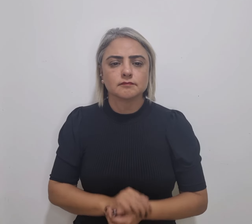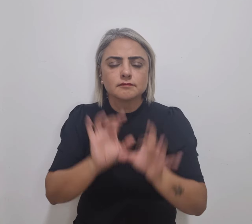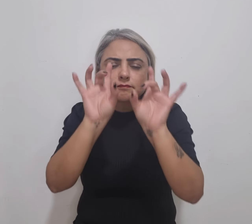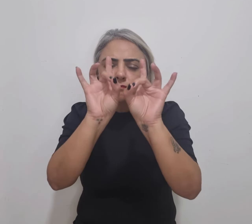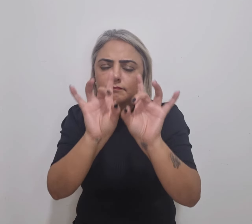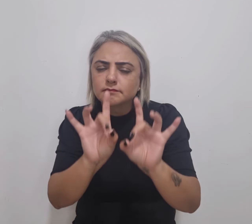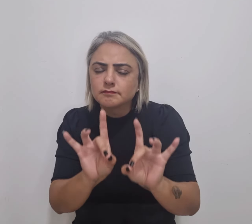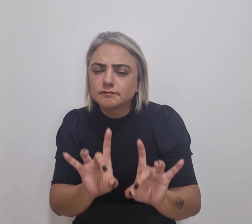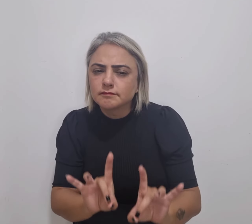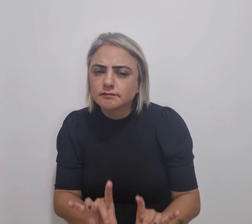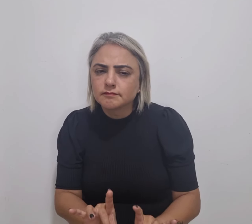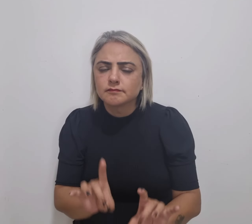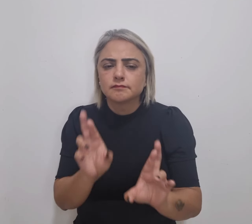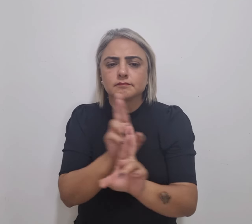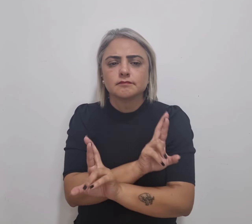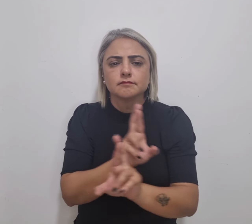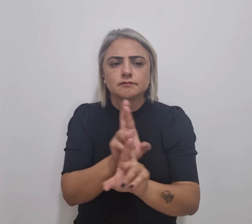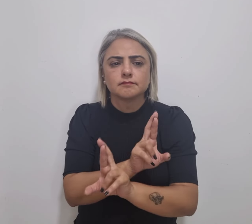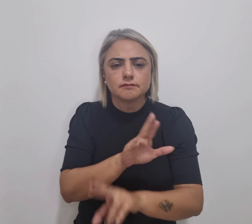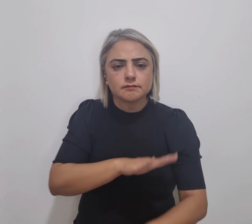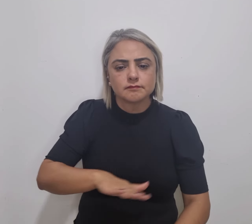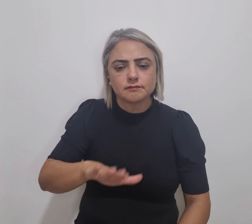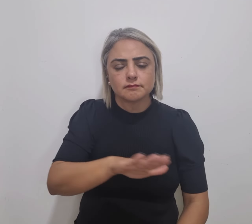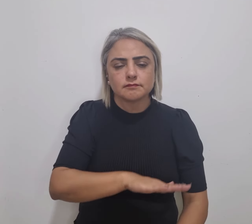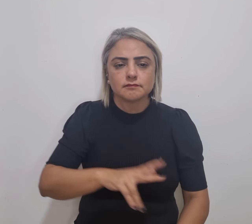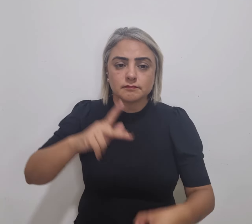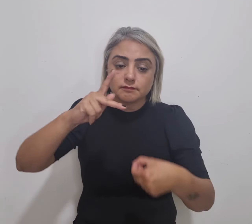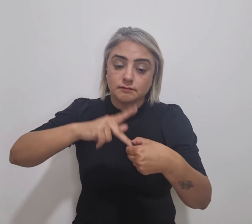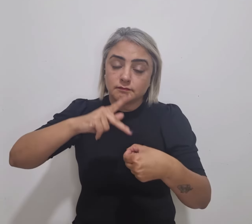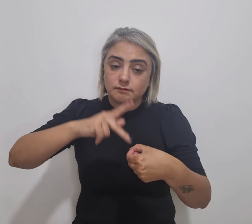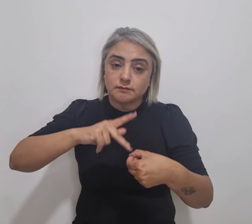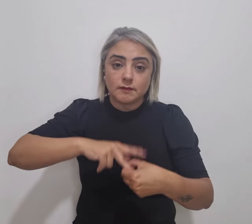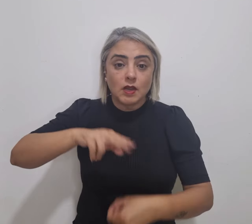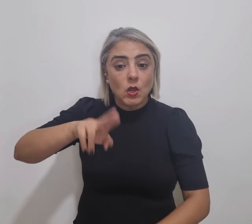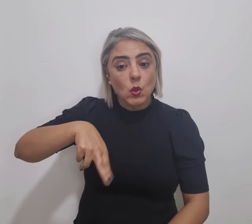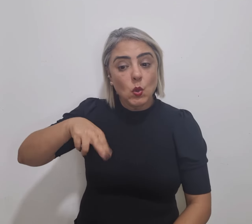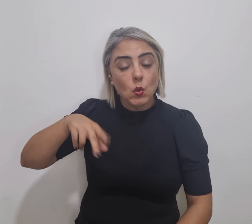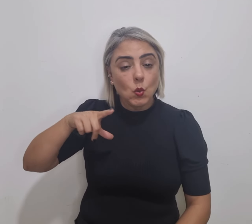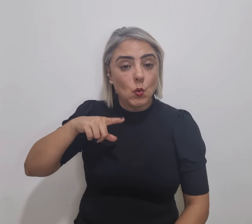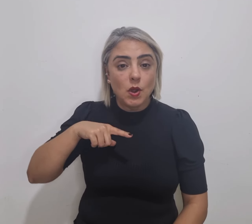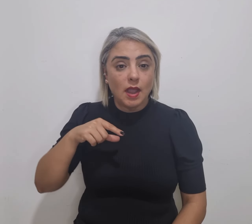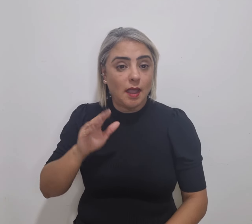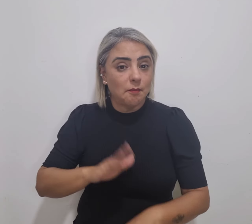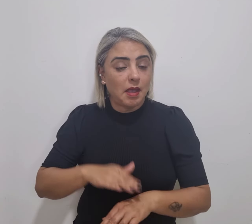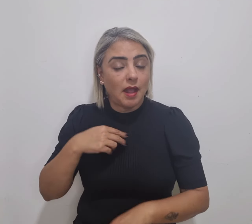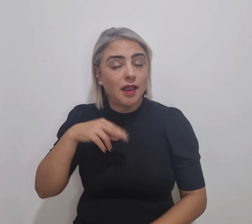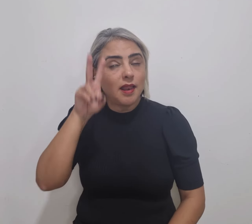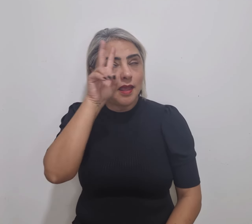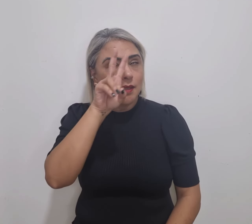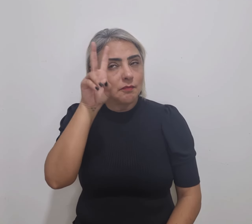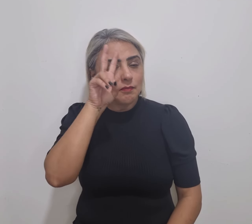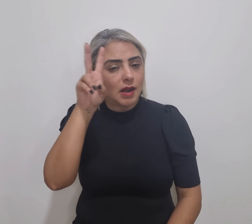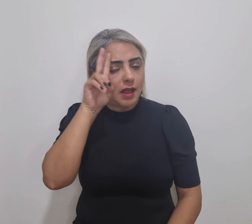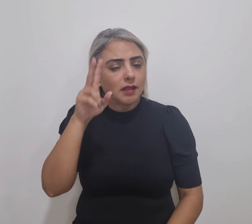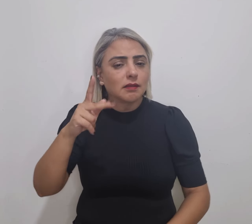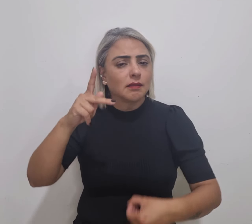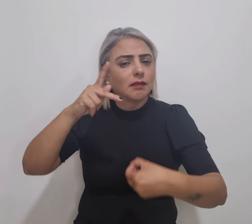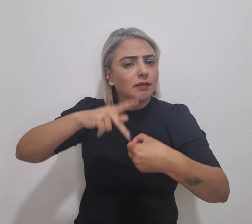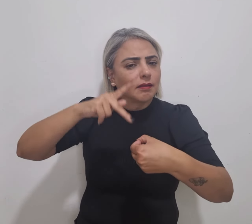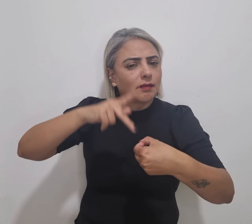Especificamente, em relação ao setor de petróleo, nunca é demasiado recordar que a Petrobras é fruto de